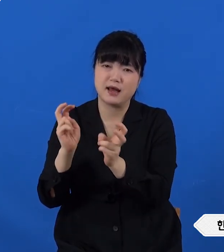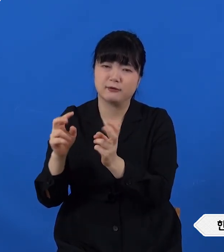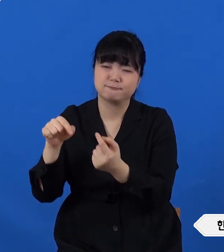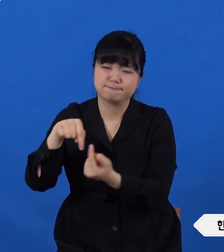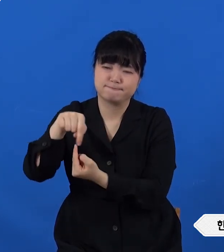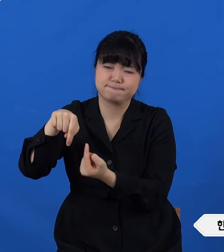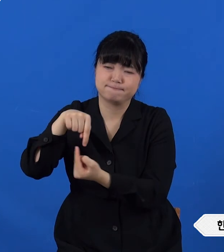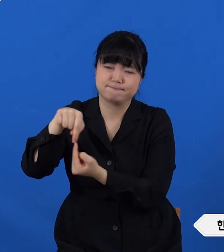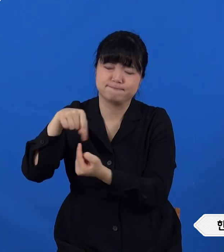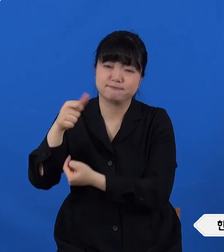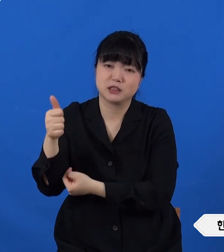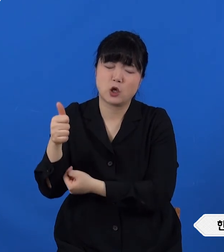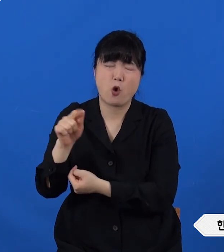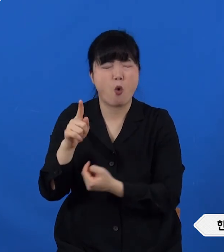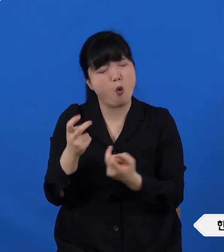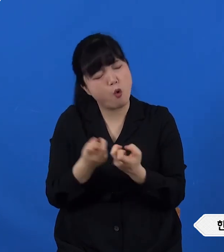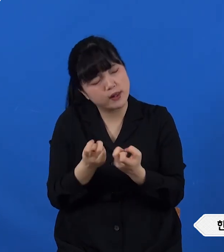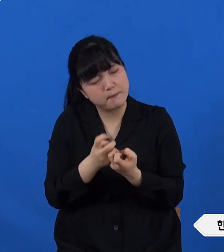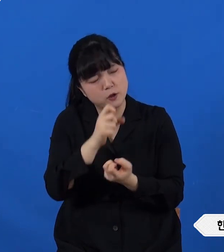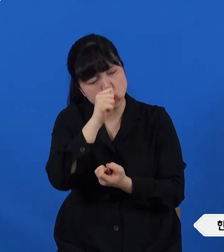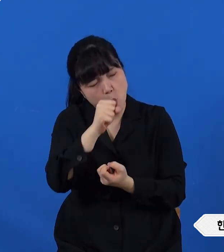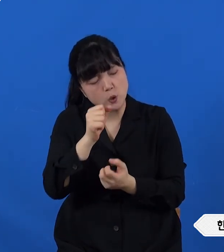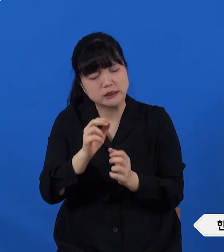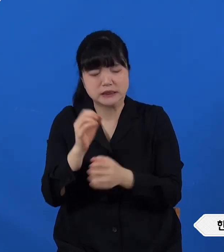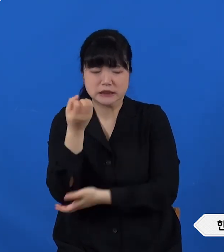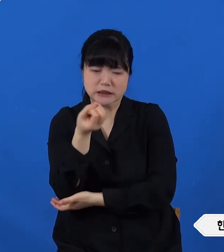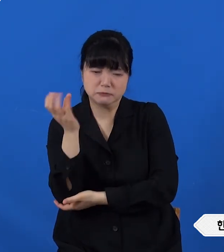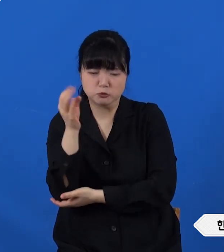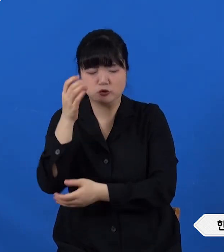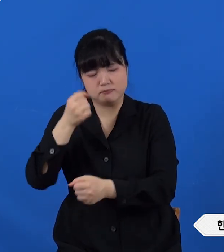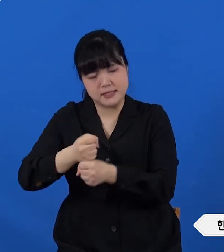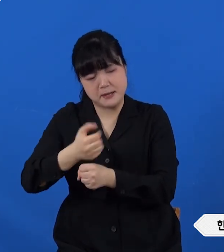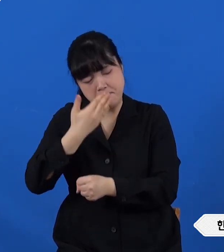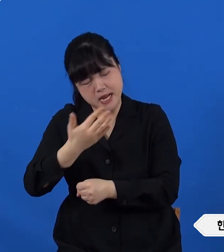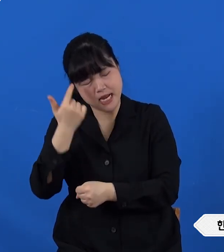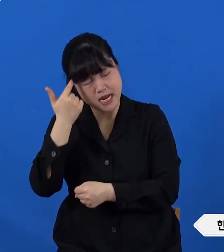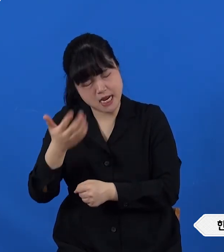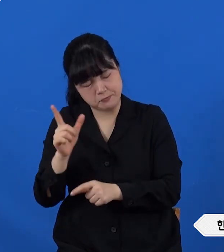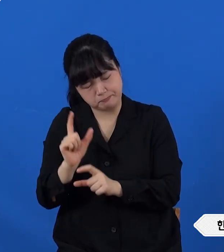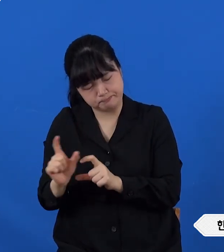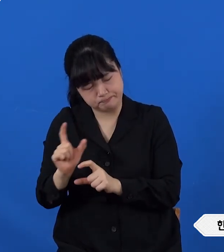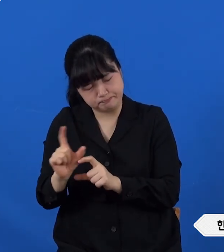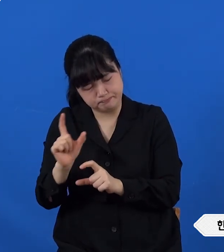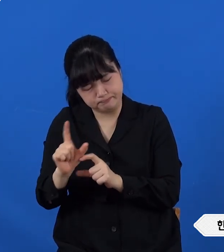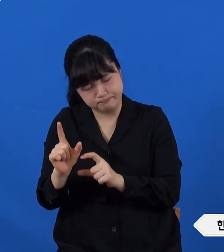그분이 어떻게 하면 좋은 신문을 만들 수 있을까? 그걸 고민을 하다가